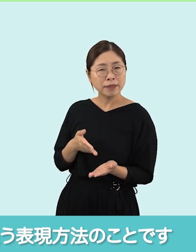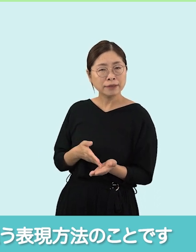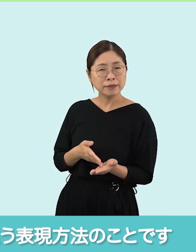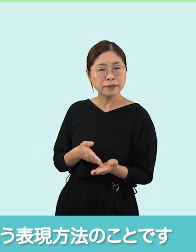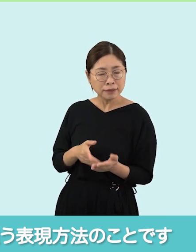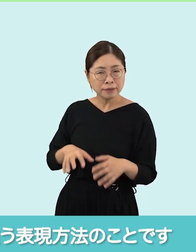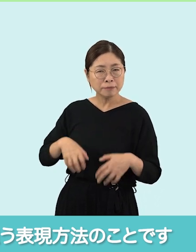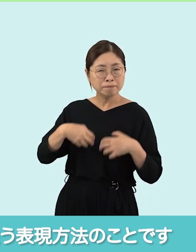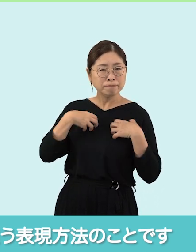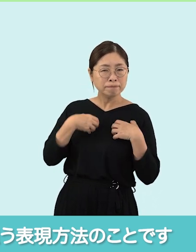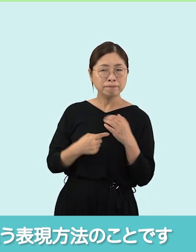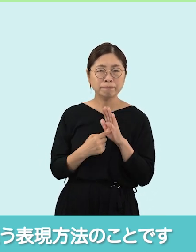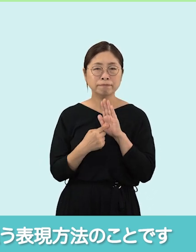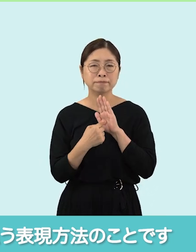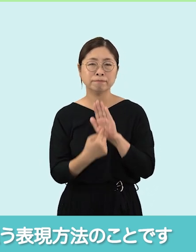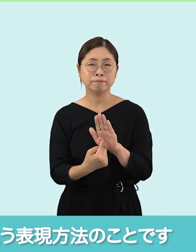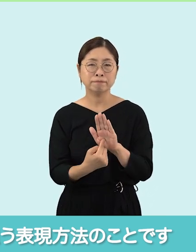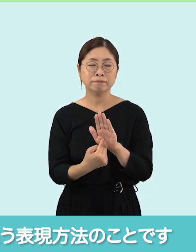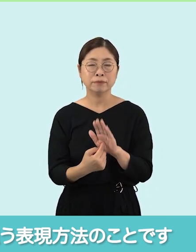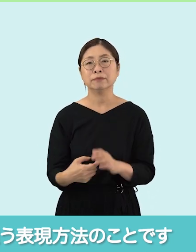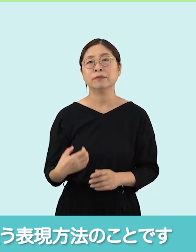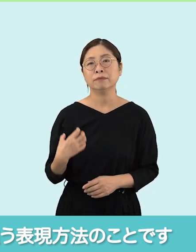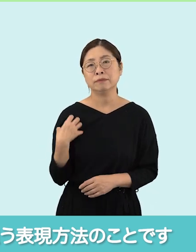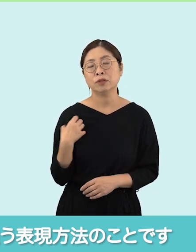担う表現方法のことです。